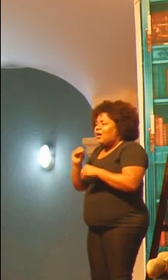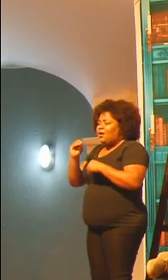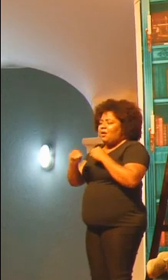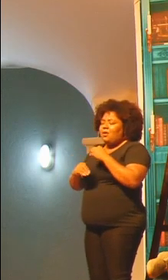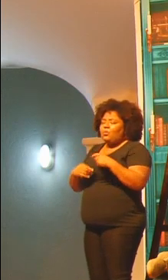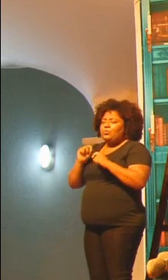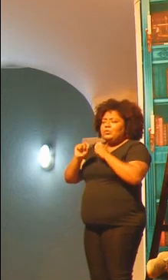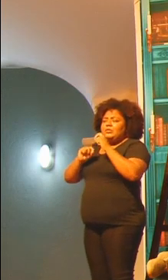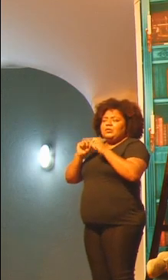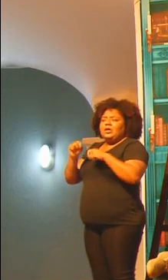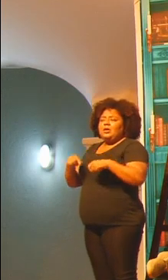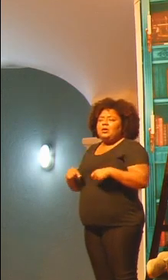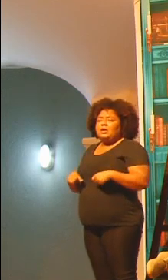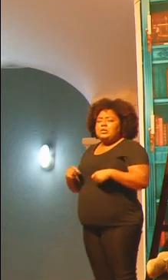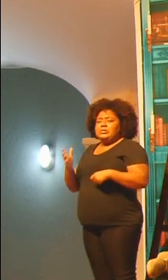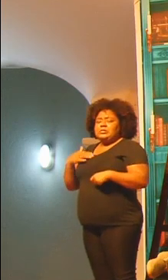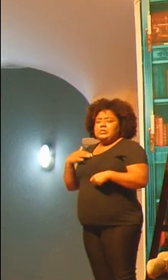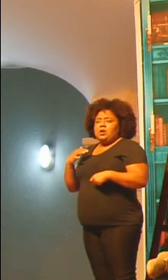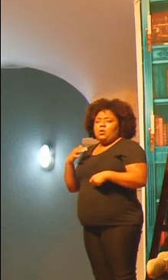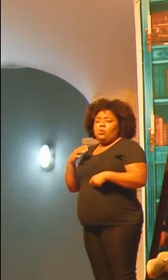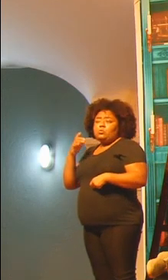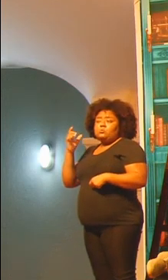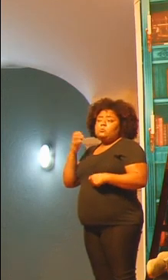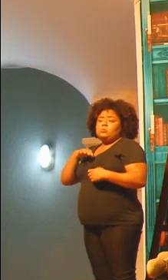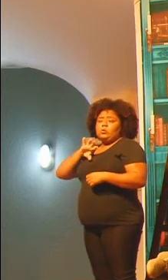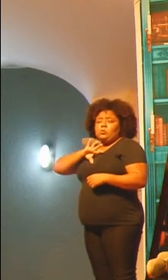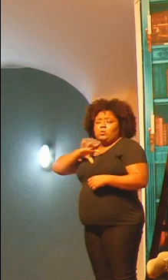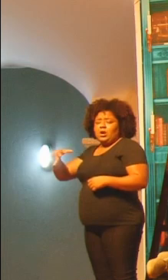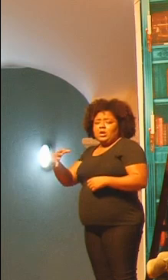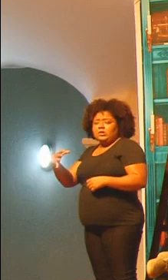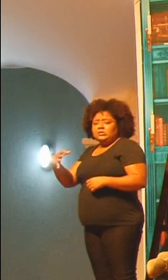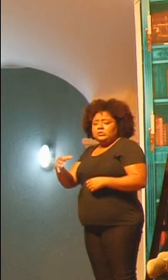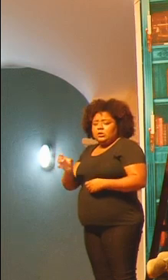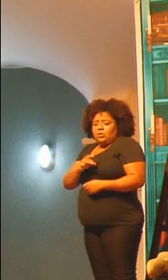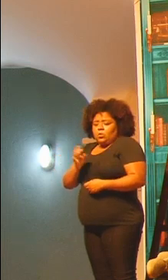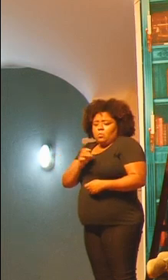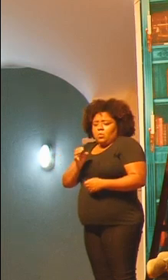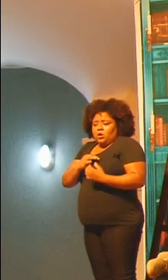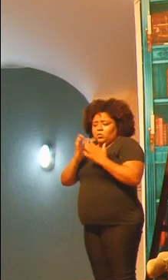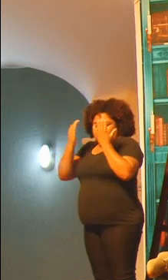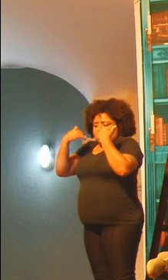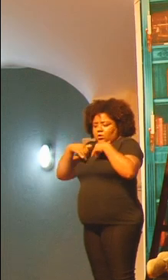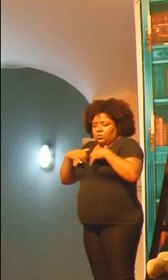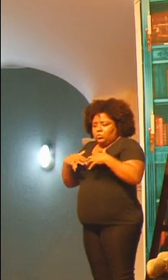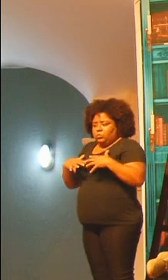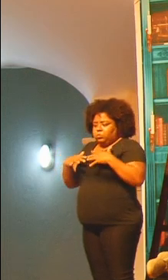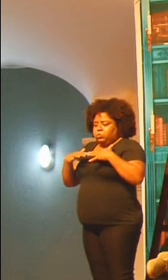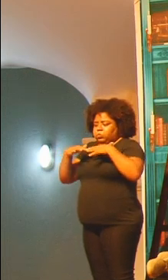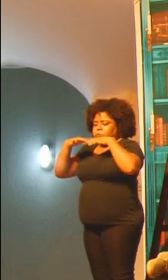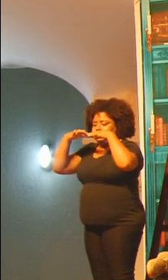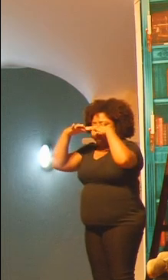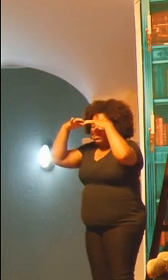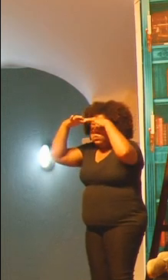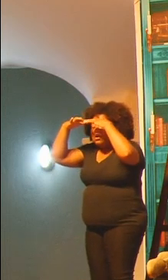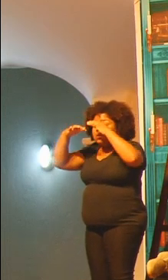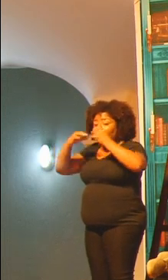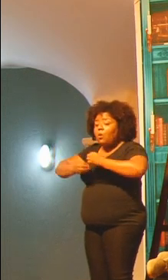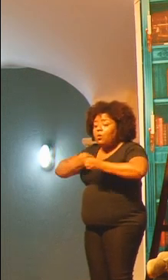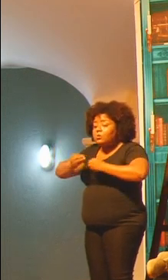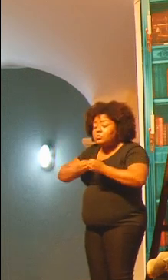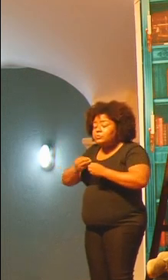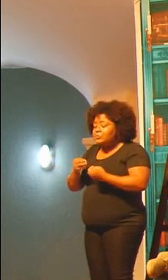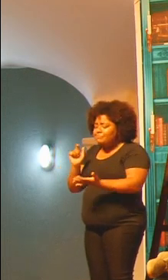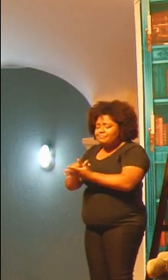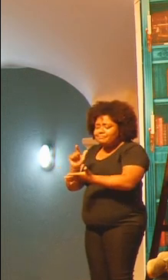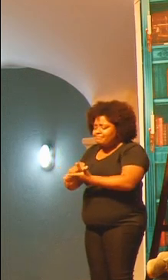aquilo, e se eu mesmo tinha coragem, se o medo ia me vencer e eu não teria coragem de colocar aquela história no papel, porque, de alguma